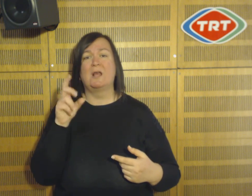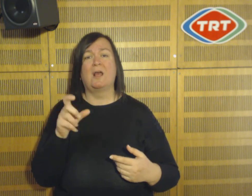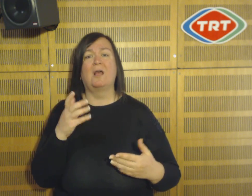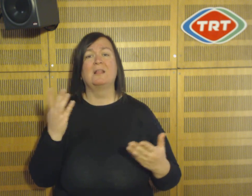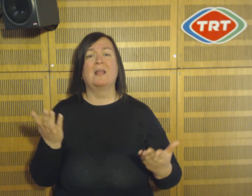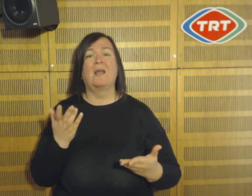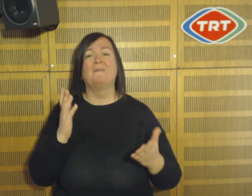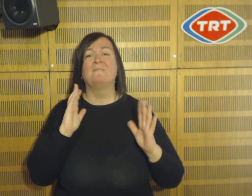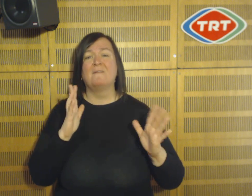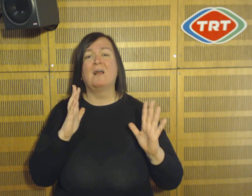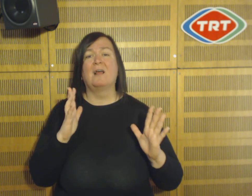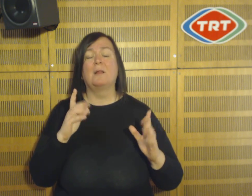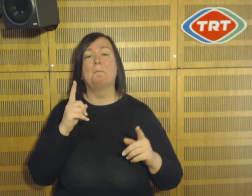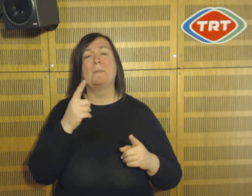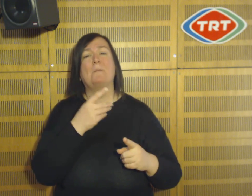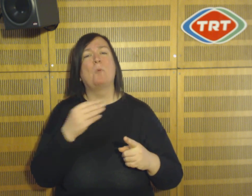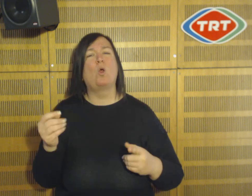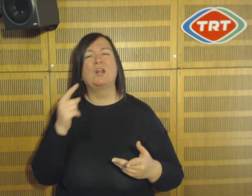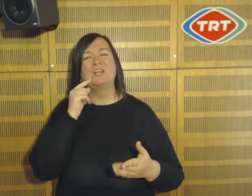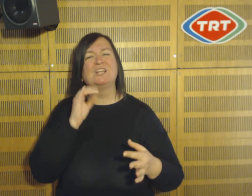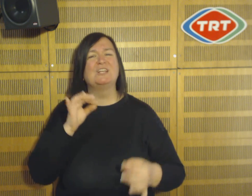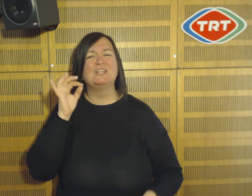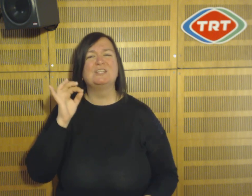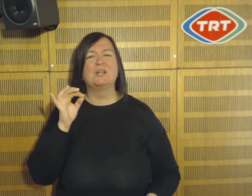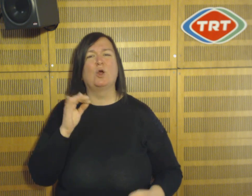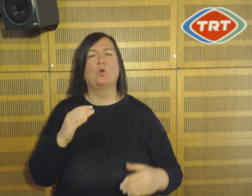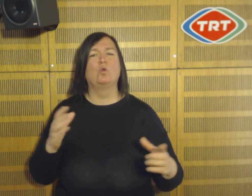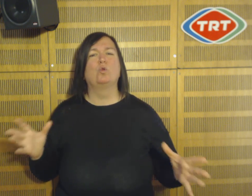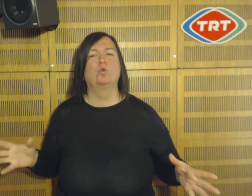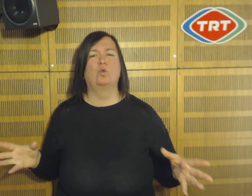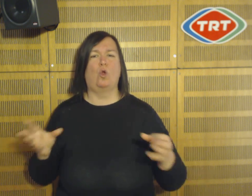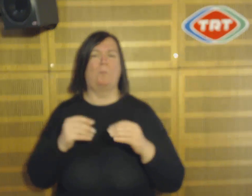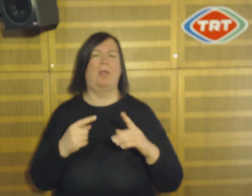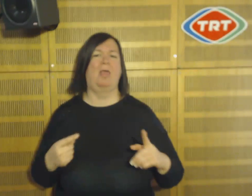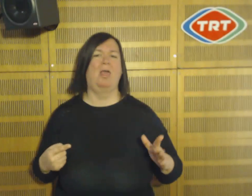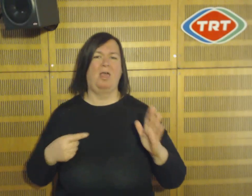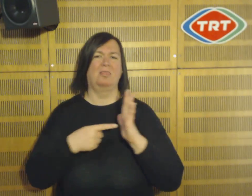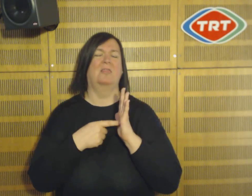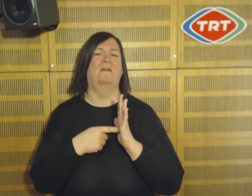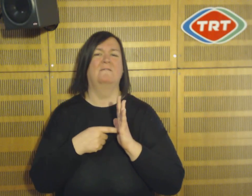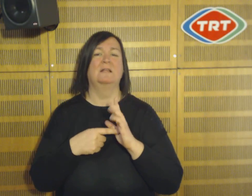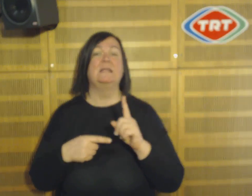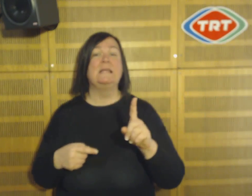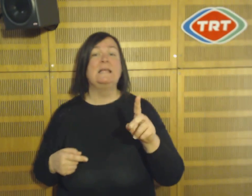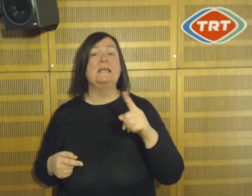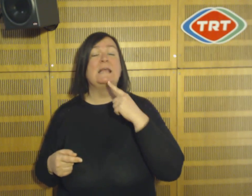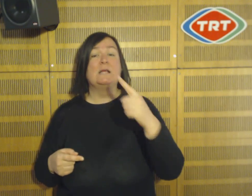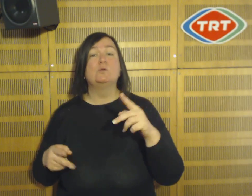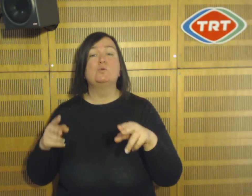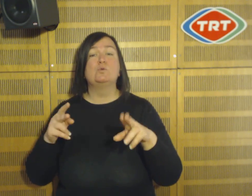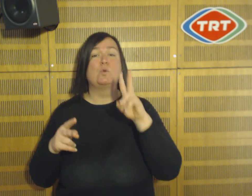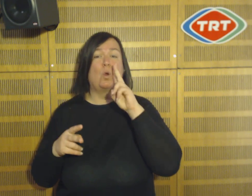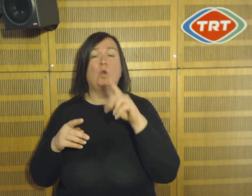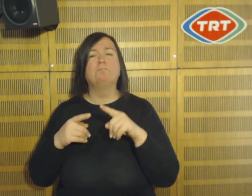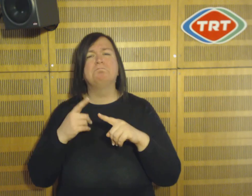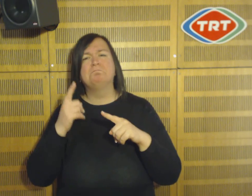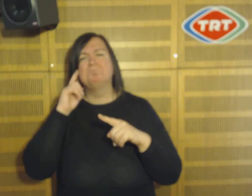aktif bir şekilde o 1 milyon kişinin Eee toplanması hedeflenmekte Yıl sonuna kadar iyimser bir ihtimalle